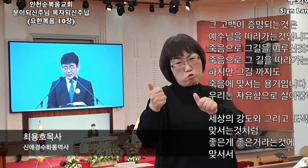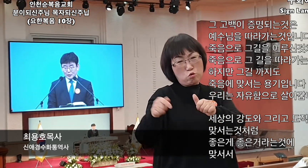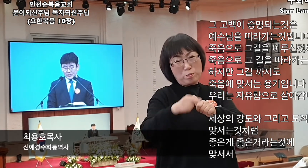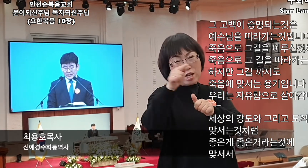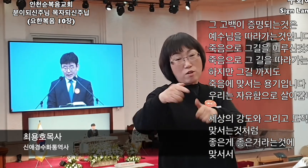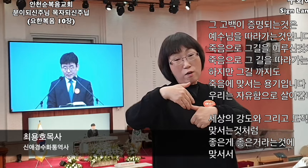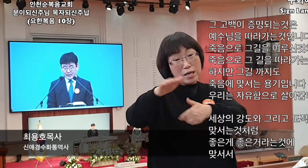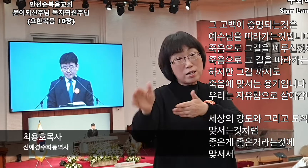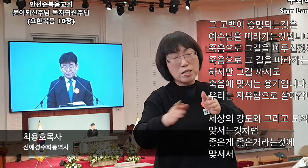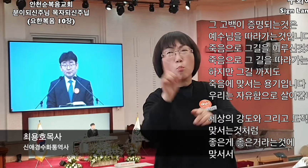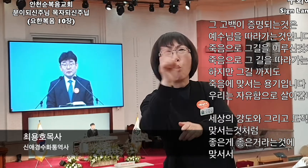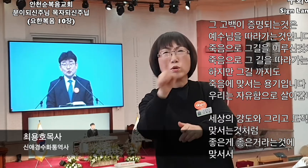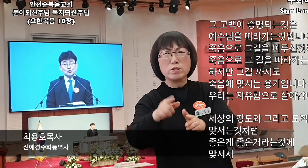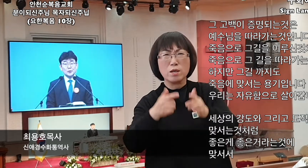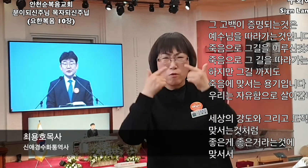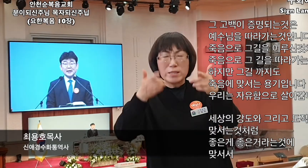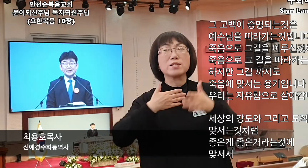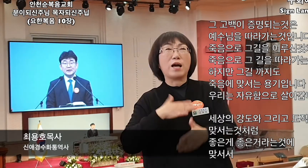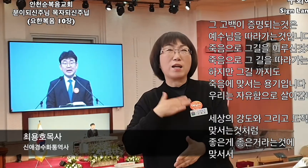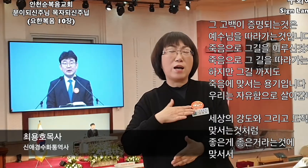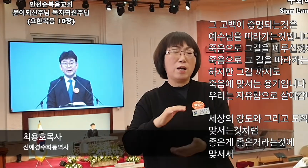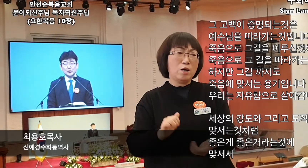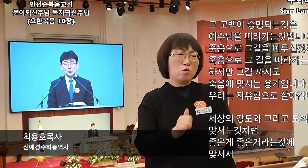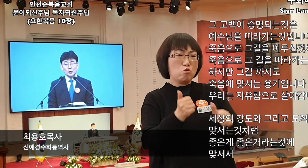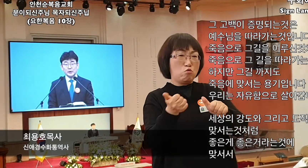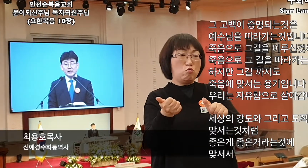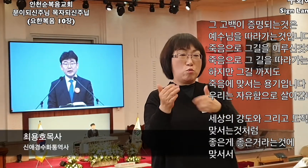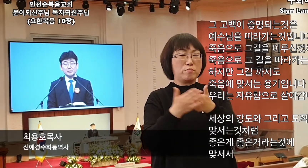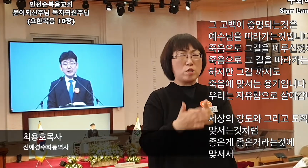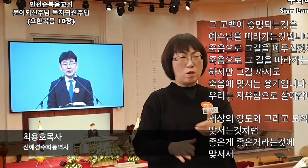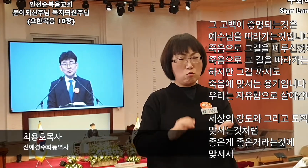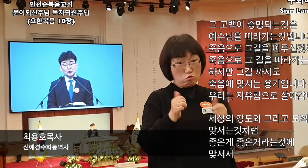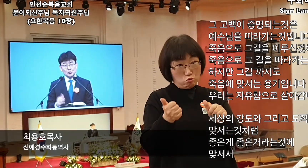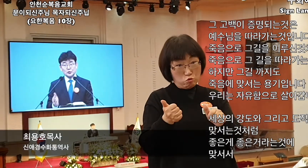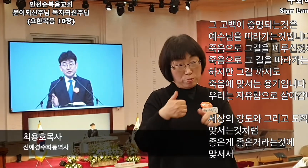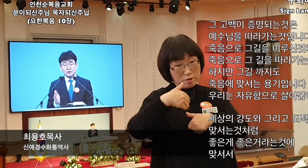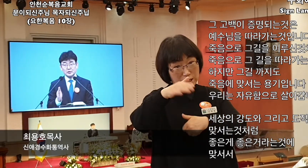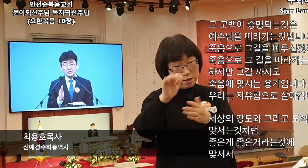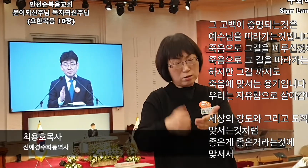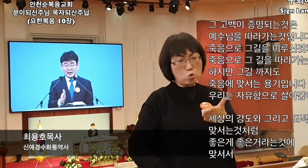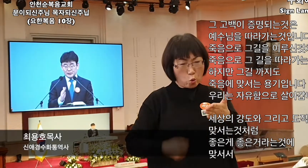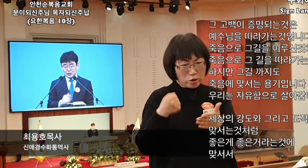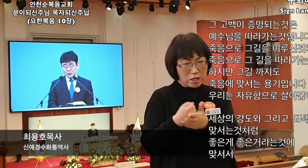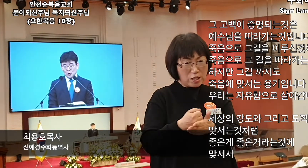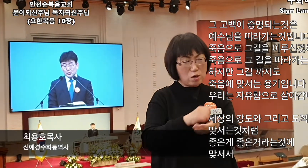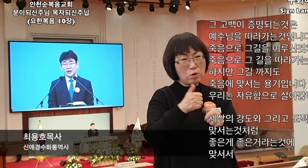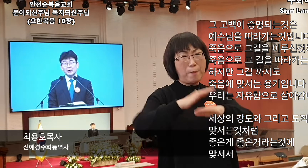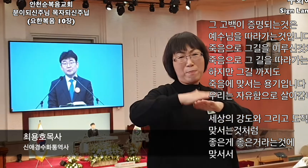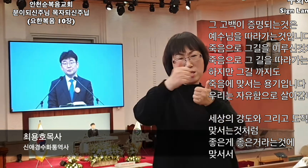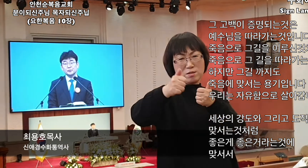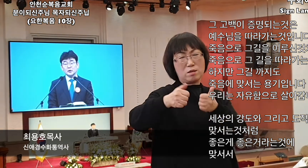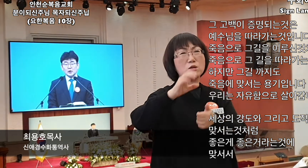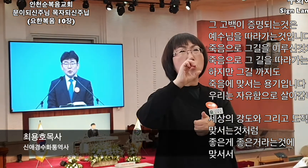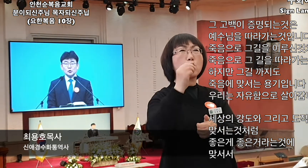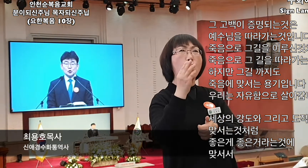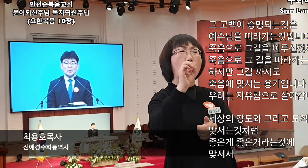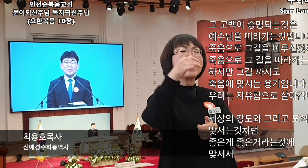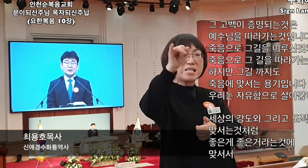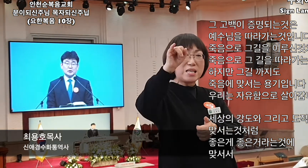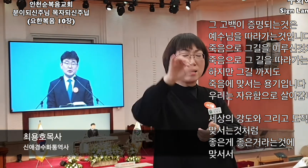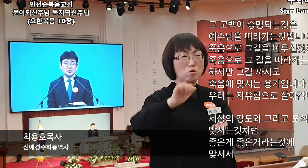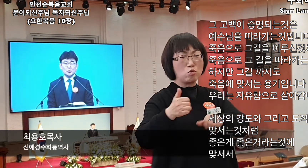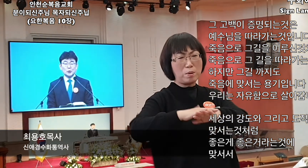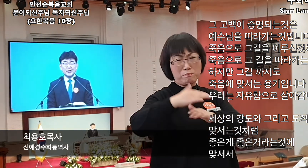가는 길이 뭔지는 압니다. 죽으면서 가는 길은 다른 거 아니에요. 용기의 길입니다. 죽는 곳은 맞서는 용기예요. 그리고